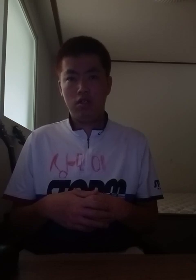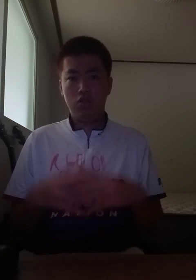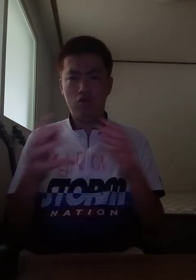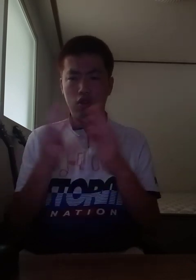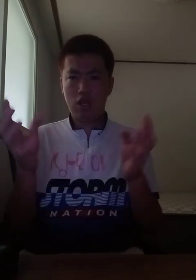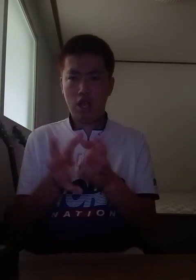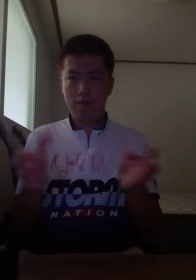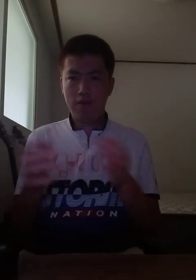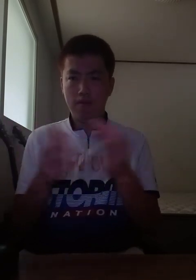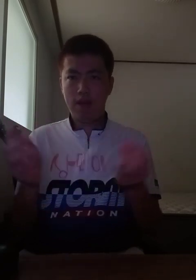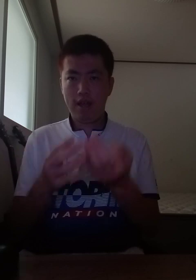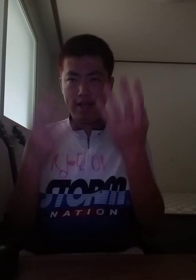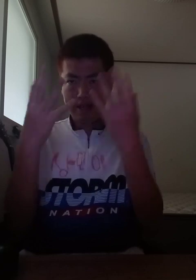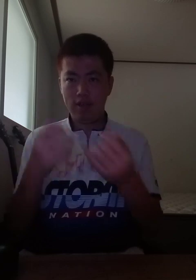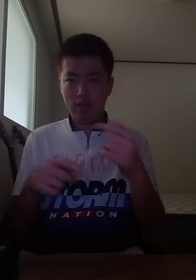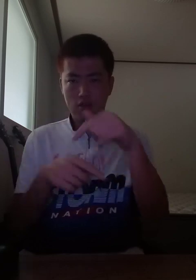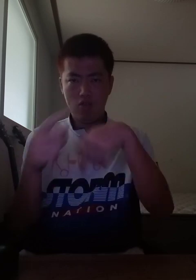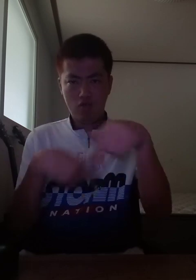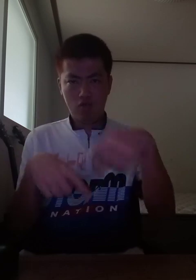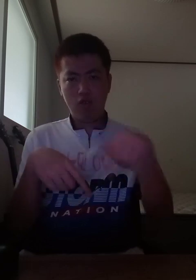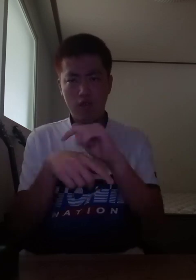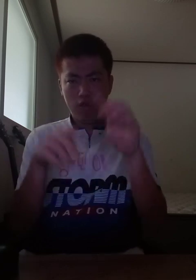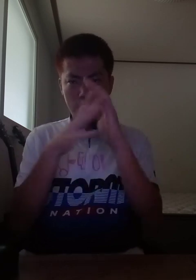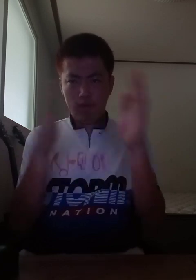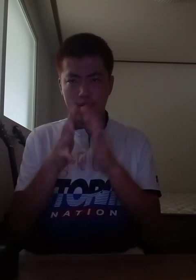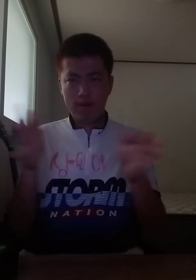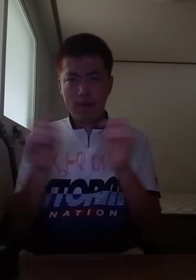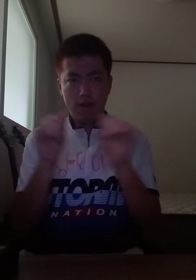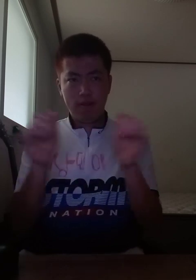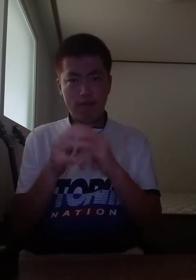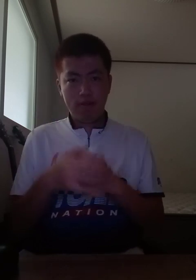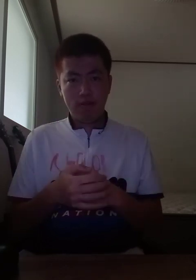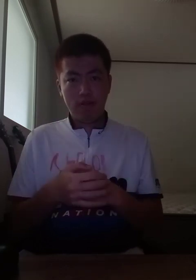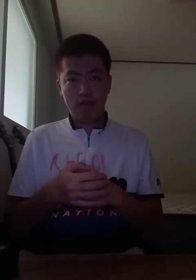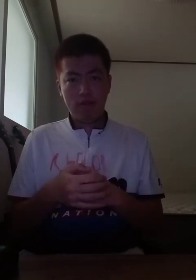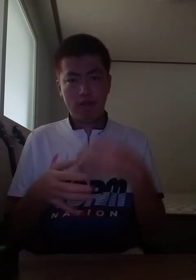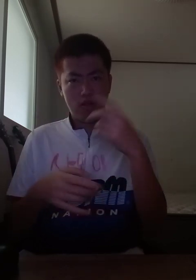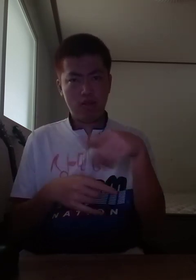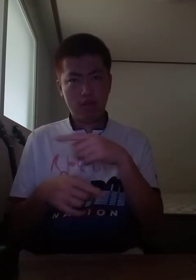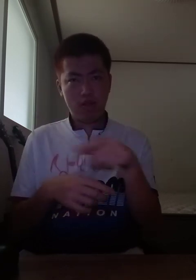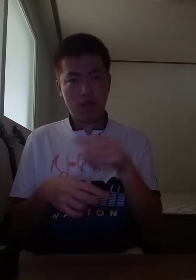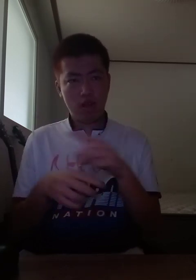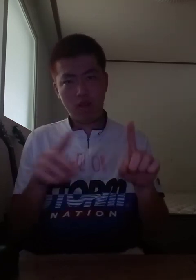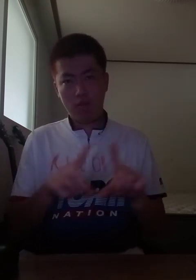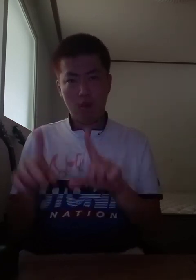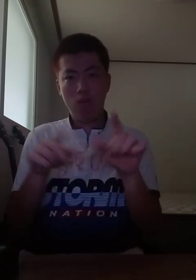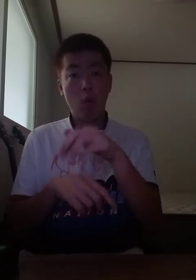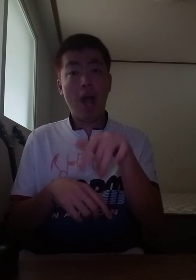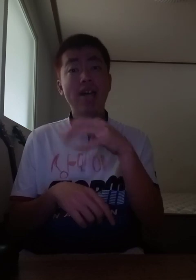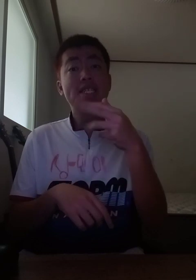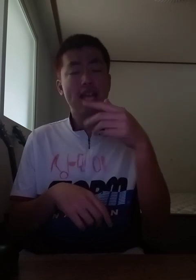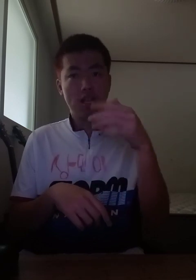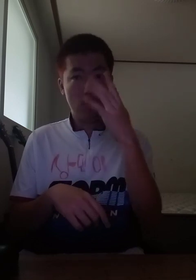수원역 앞은 많은 차량이 뒤엉키면서 심한 혼잡을 빚는 곳입니다. 그래서 수원시가 새로 버스 환승센터를